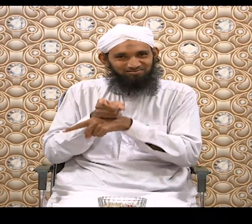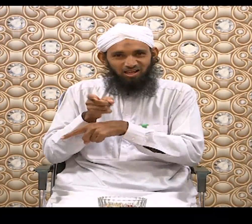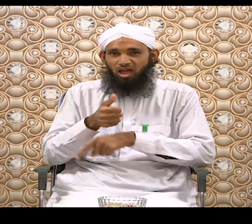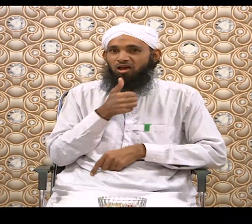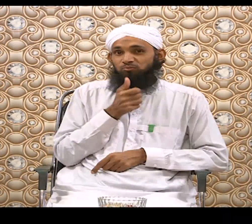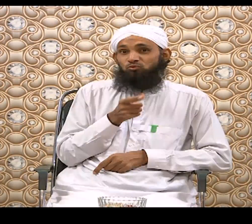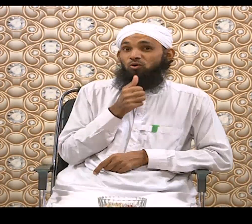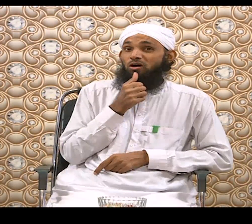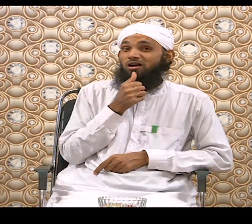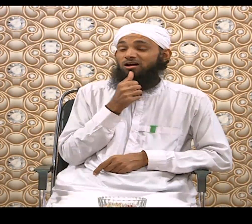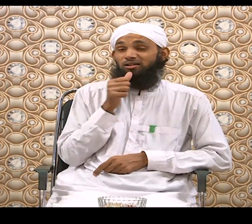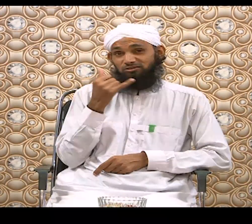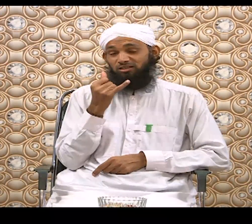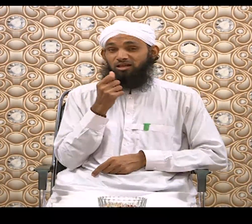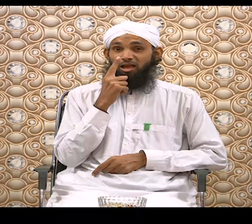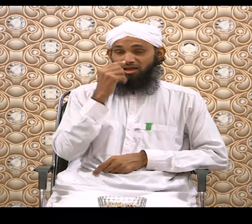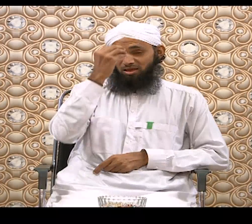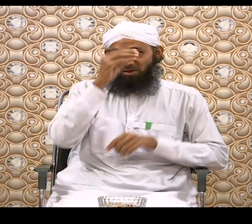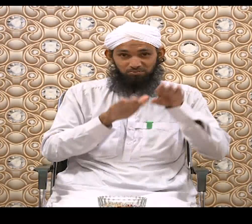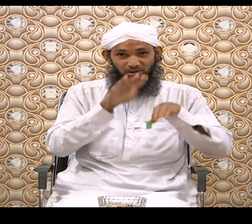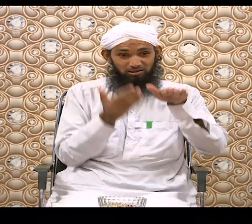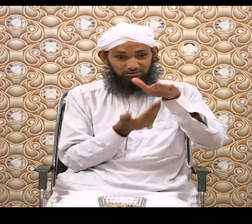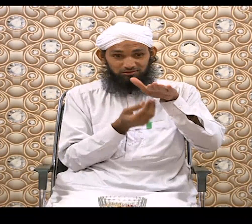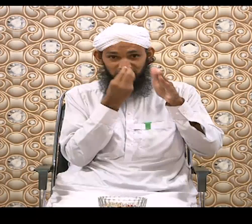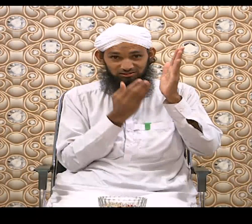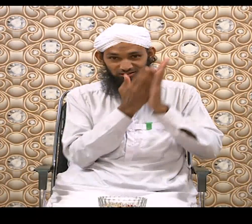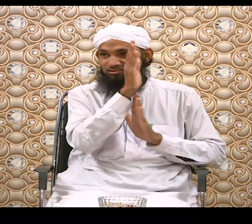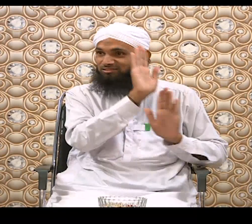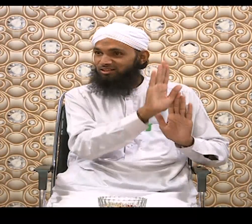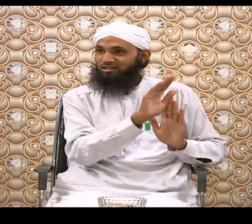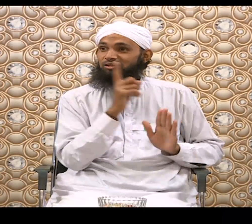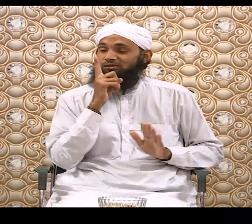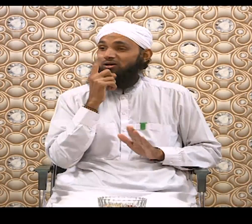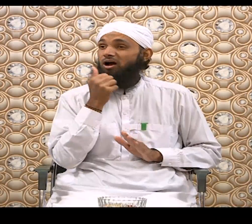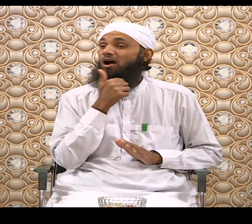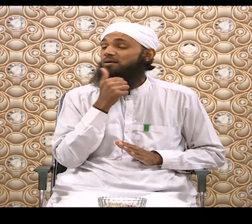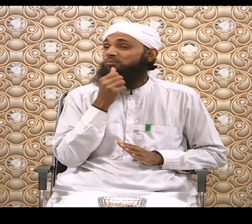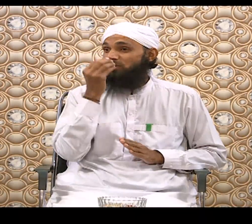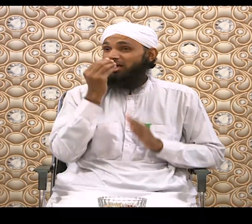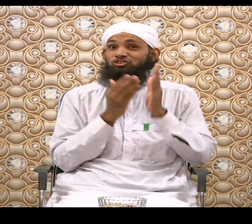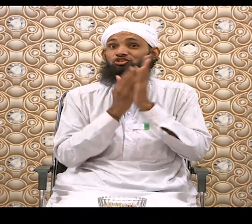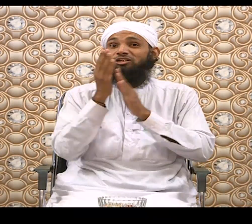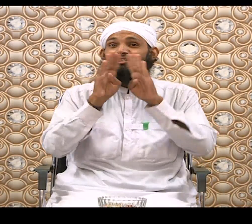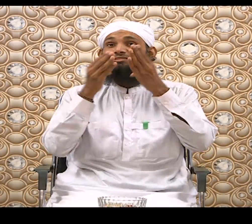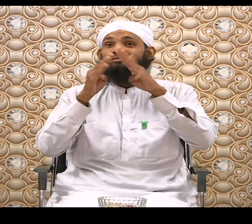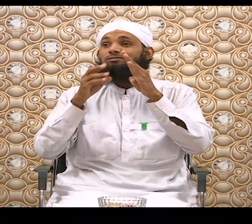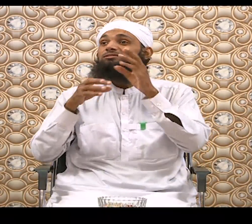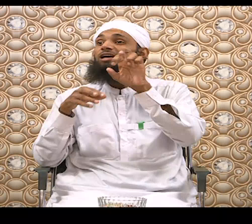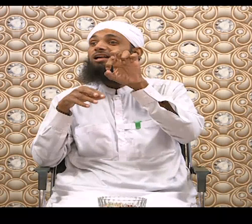تلے جنت ہے تو باپ جنت کا درمیانی دروازہ ہے باپ کی رضا اللہ کی رضا